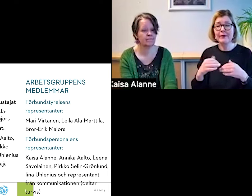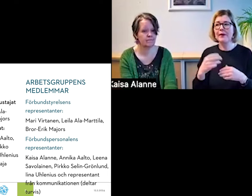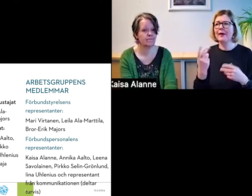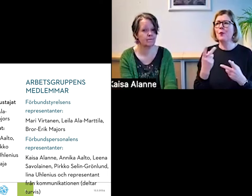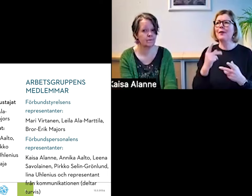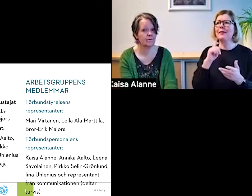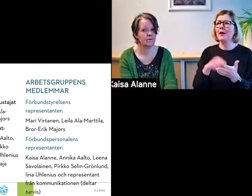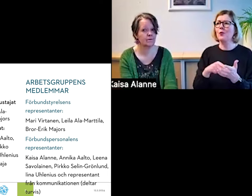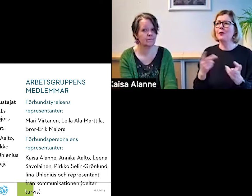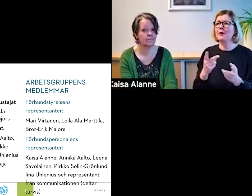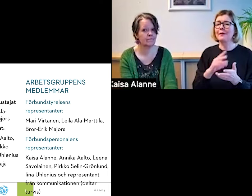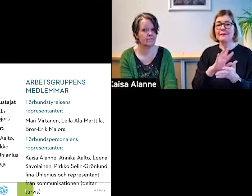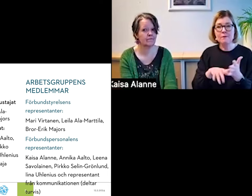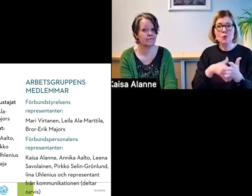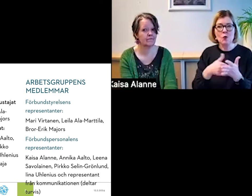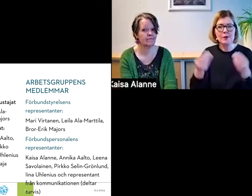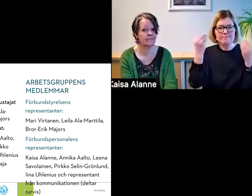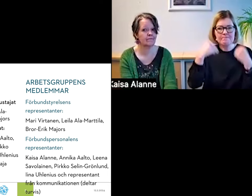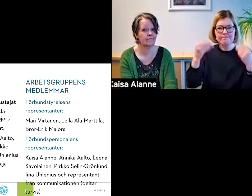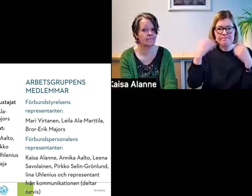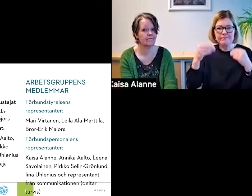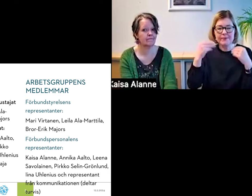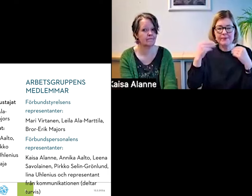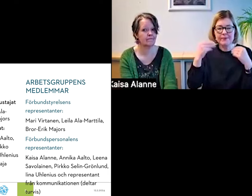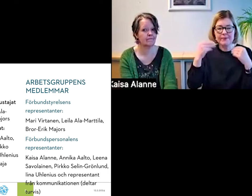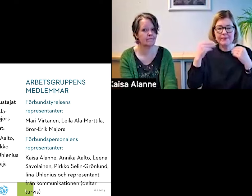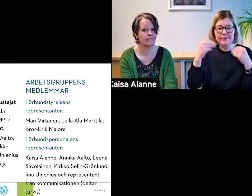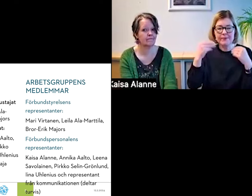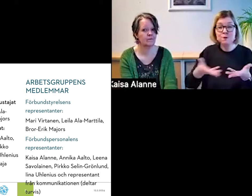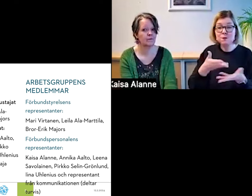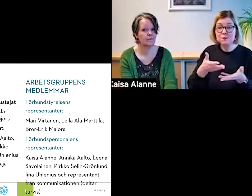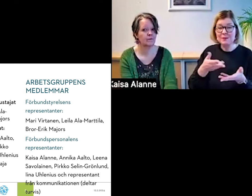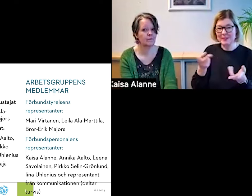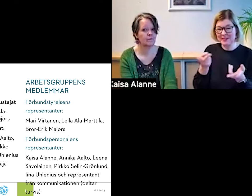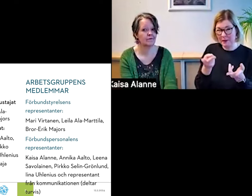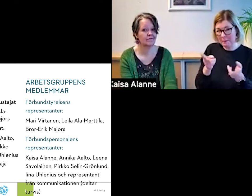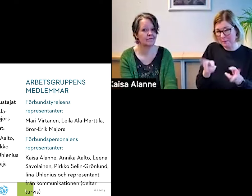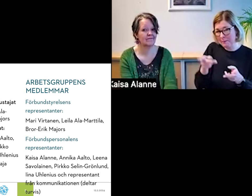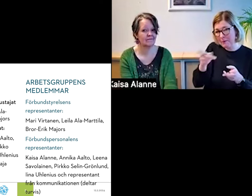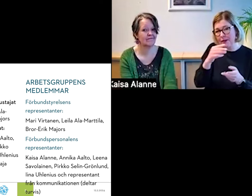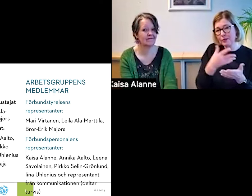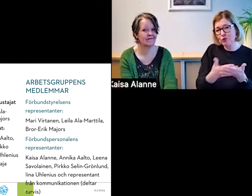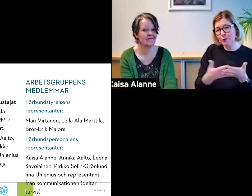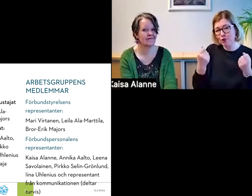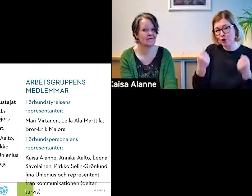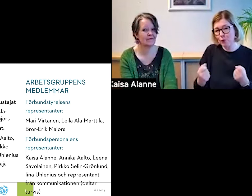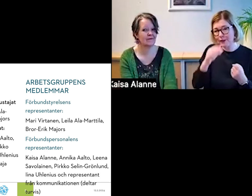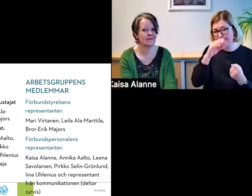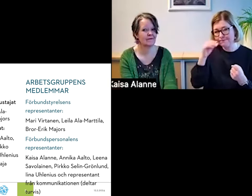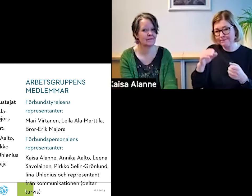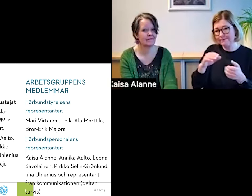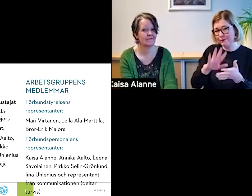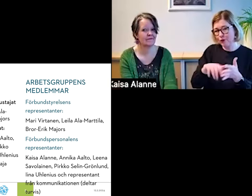meno mahdollisimman matalalle, se kynnys mennä yhdistykselle, jotta siellä voidaan ei pelkästään oppia kieltä,